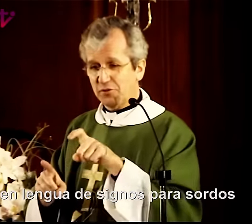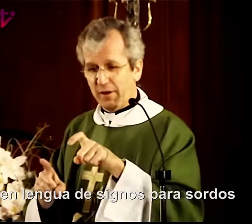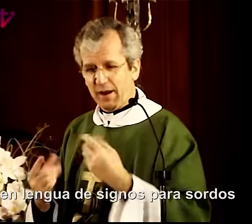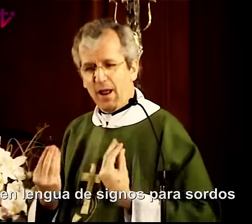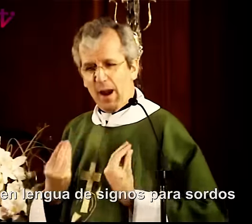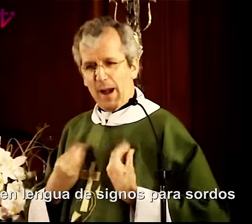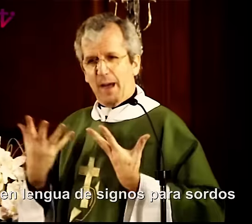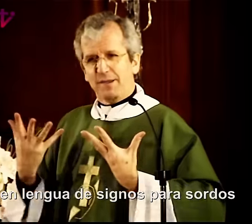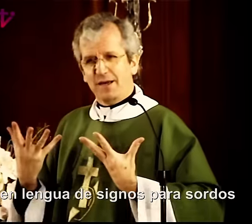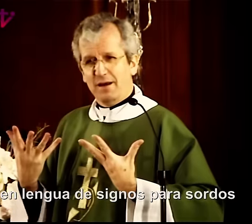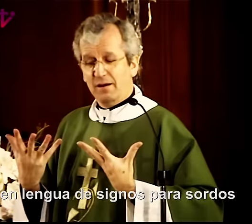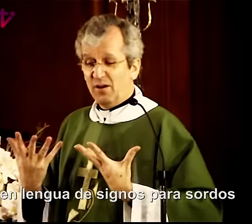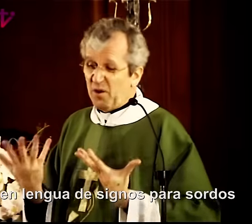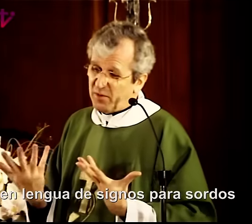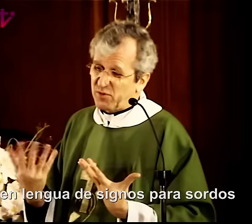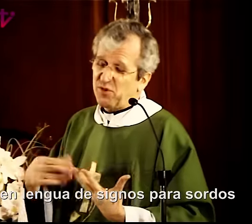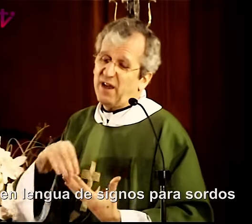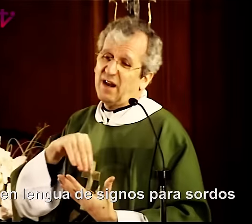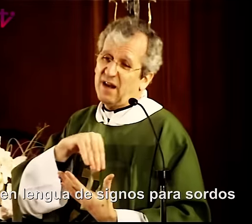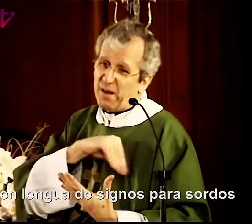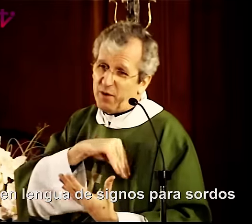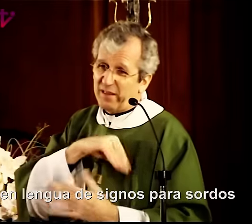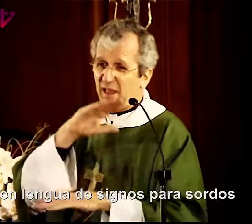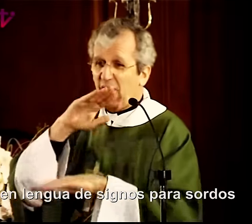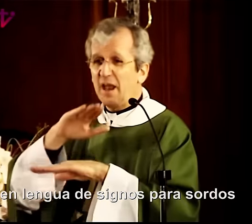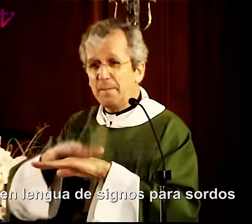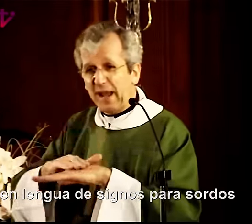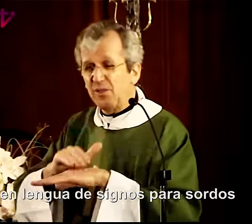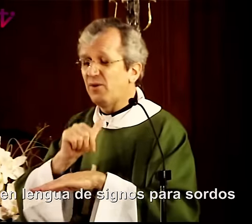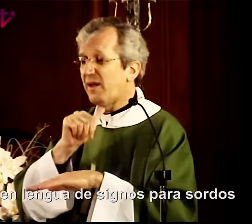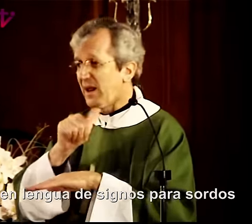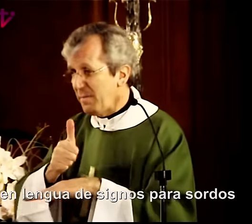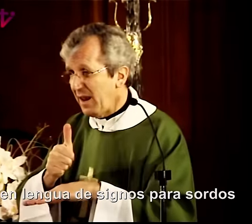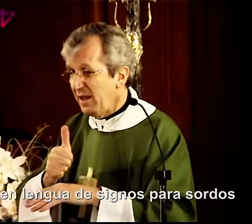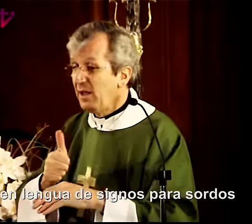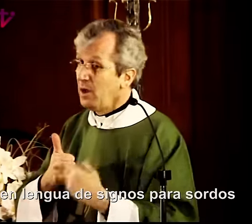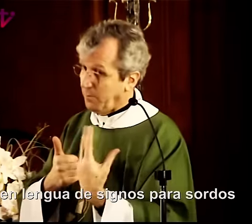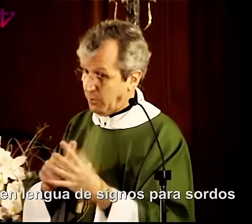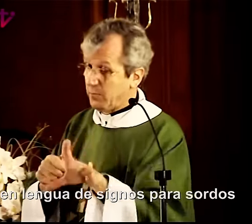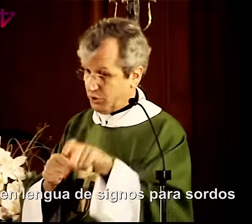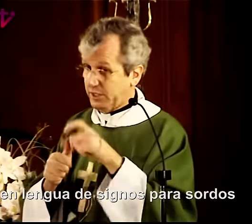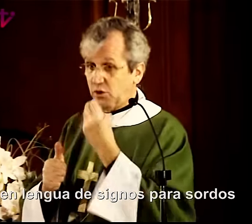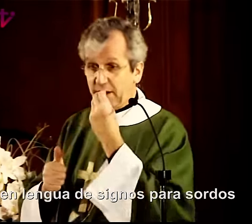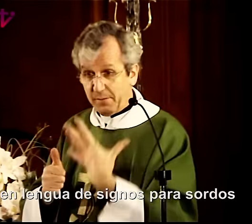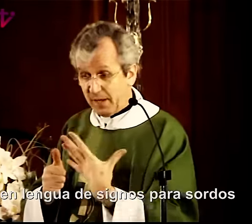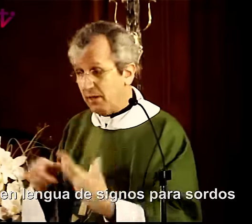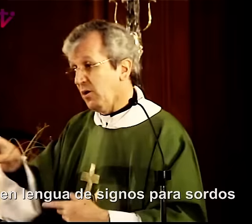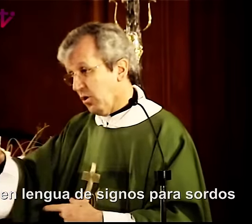escoger la vida o podemos escoger la muerte. El pecado, el mal. Podemos escoger el bien o